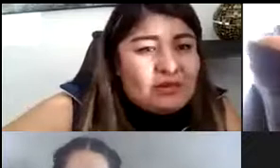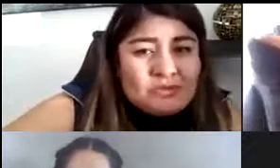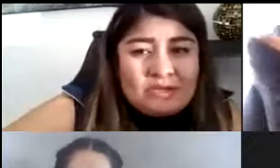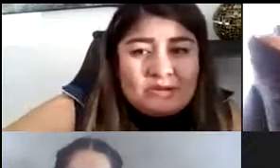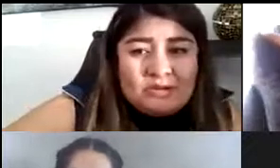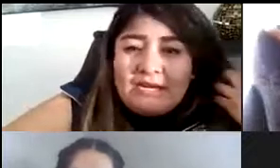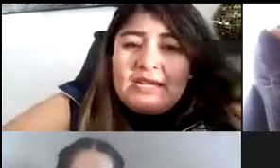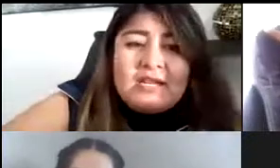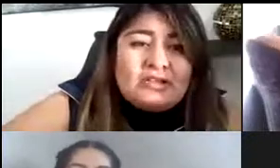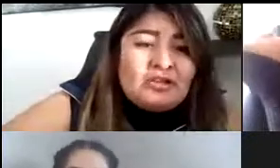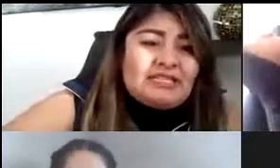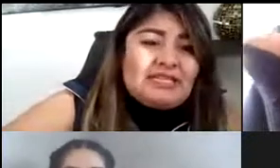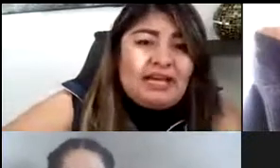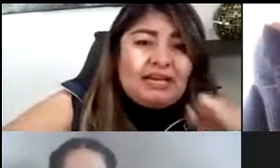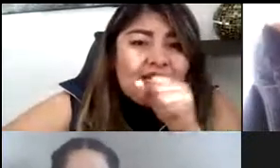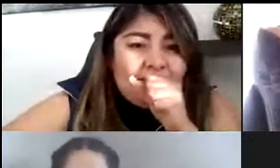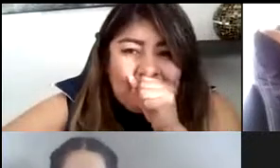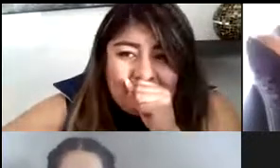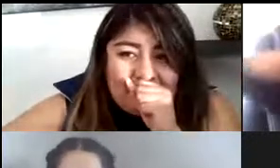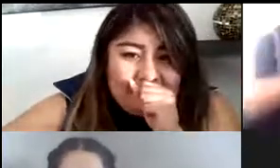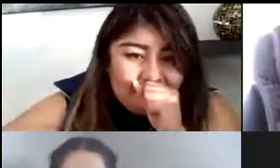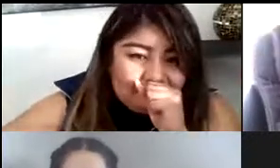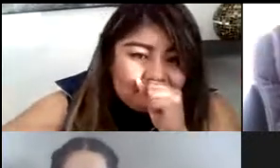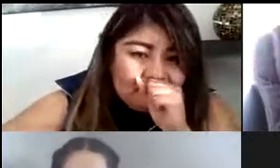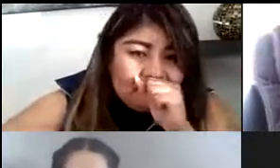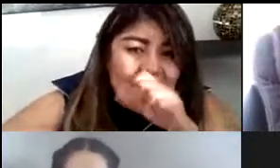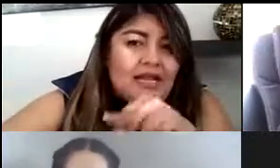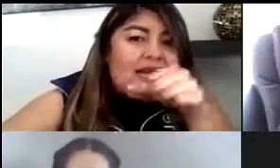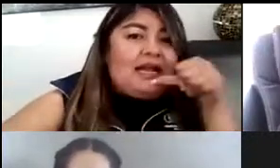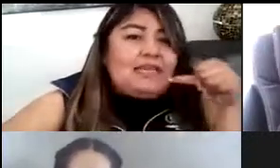hablemos al mismo tiempo, ¿vale? ¿Dónde está Ali? ¿Ya se me fue?